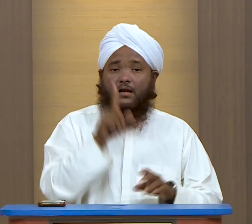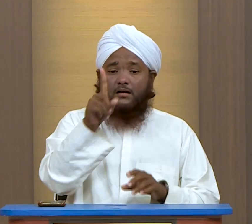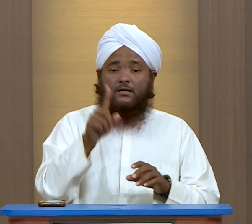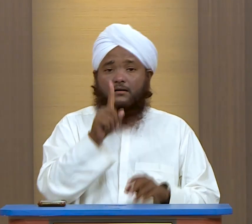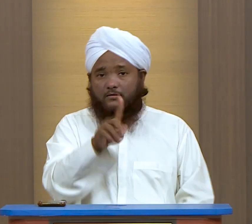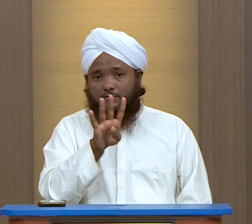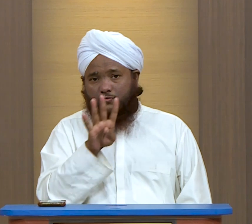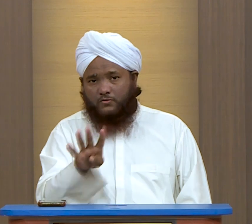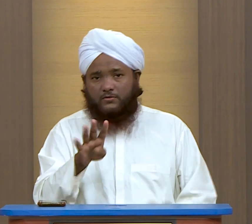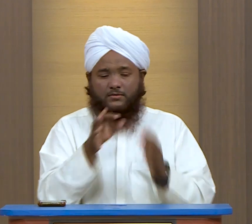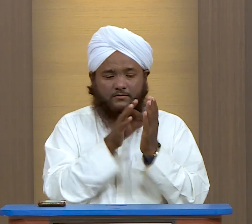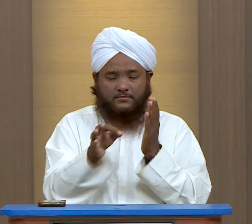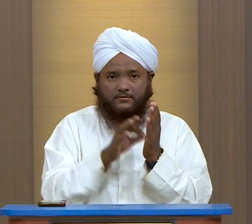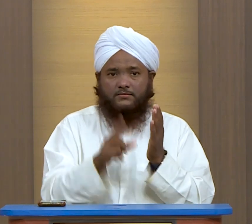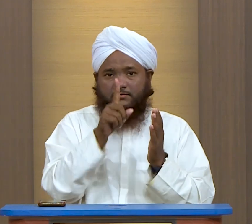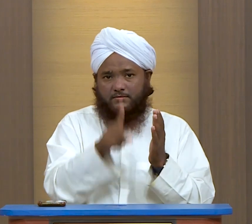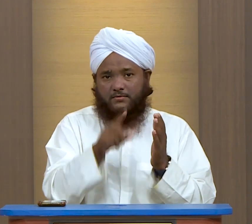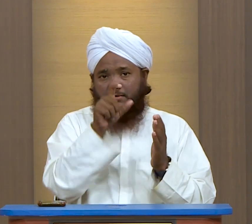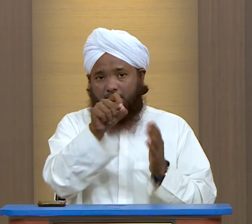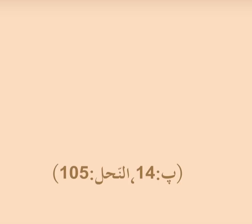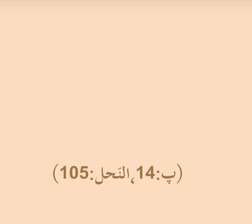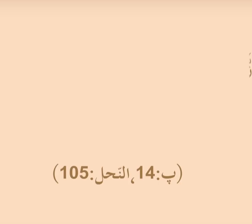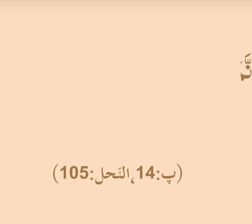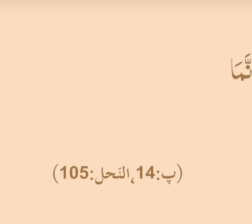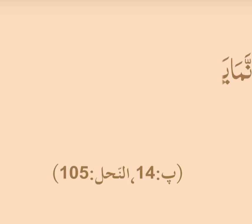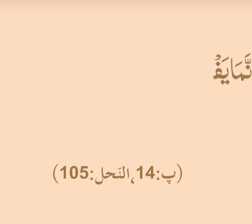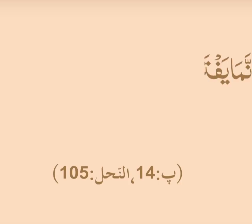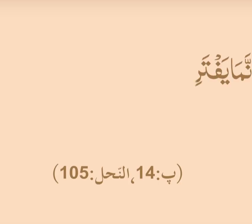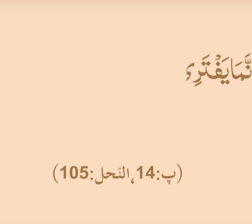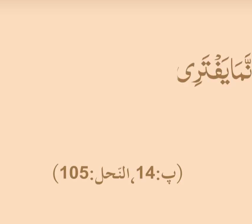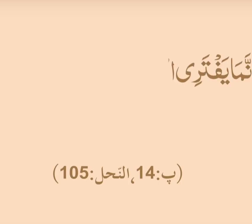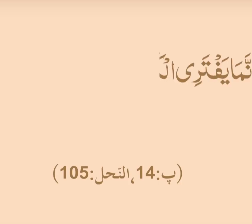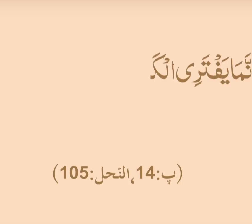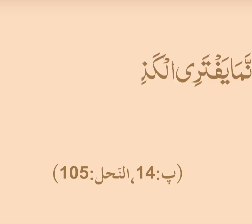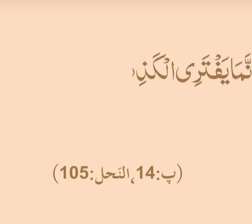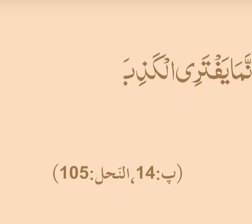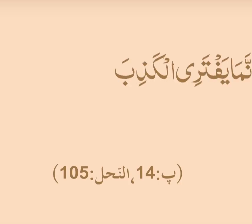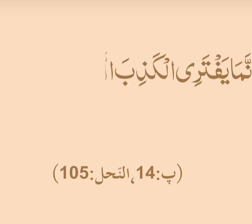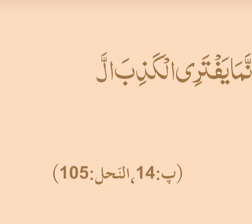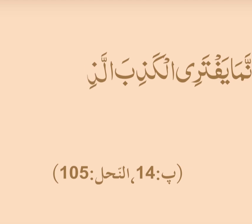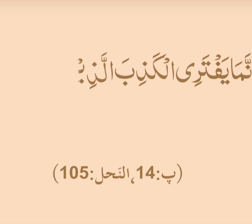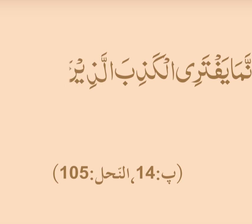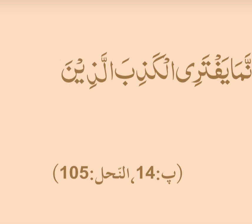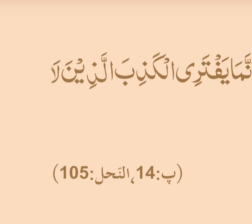آیت نمبر 105 میں ارشاد باری تعالیٰ ہے، انما يفتري الكذب الذين